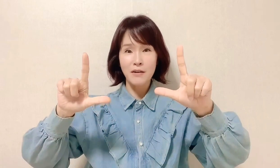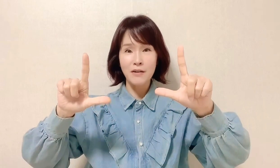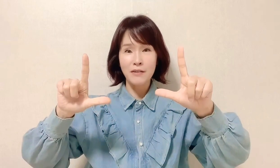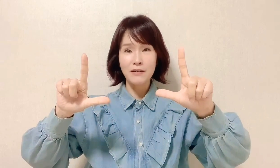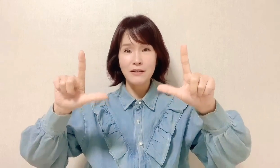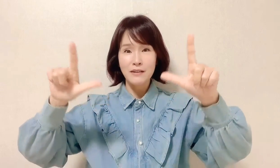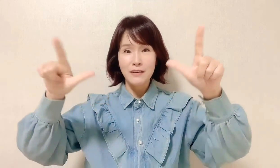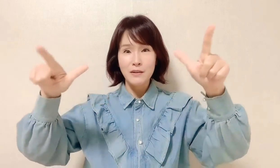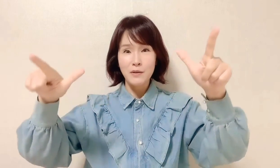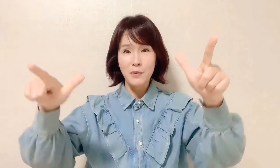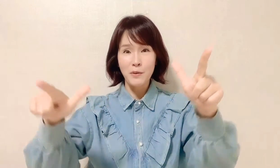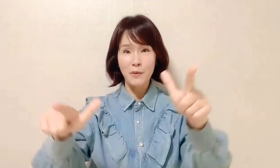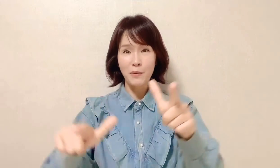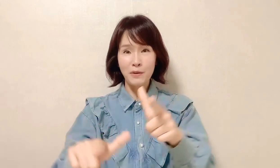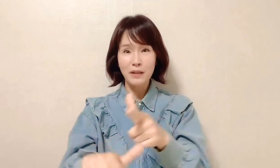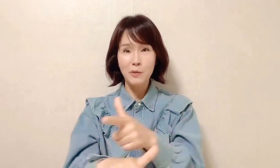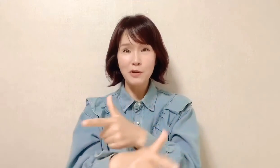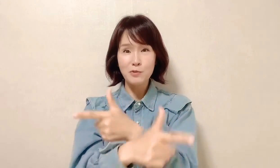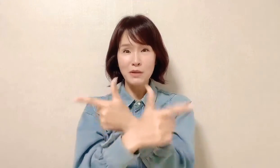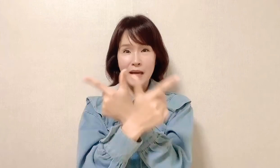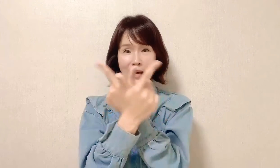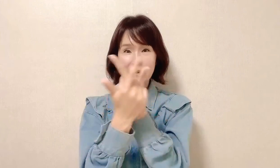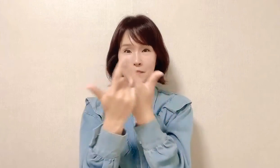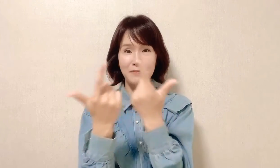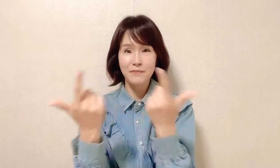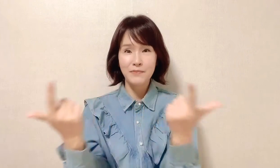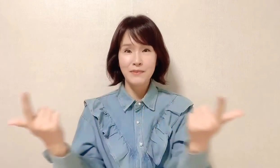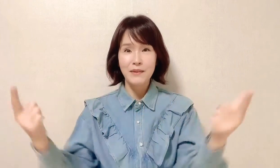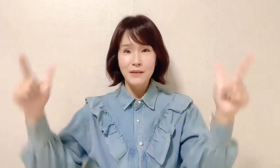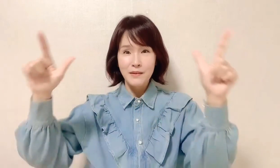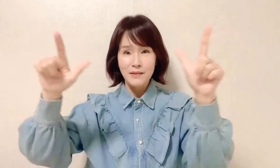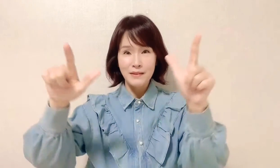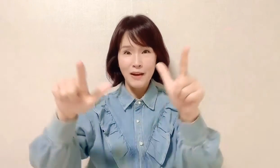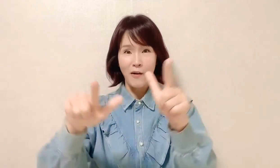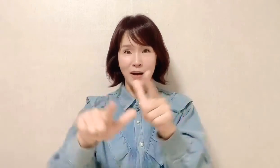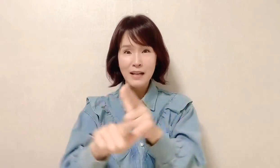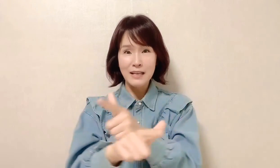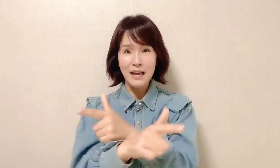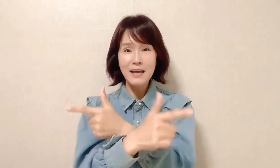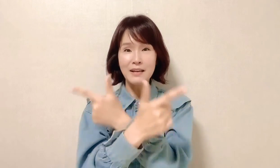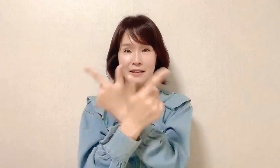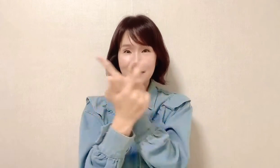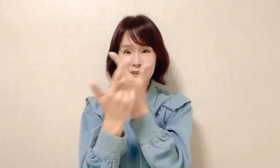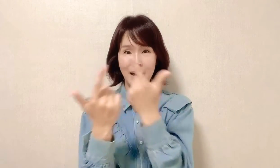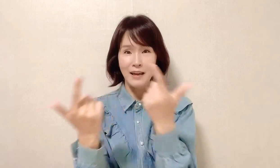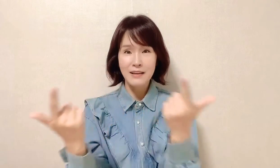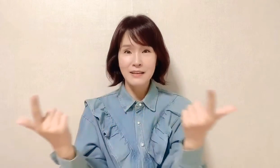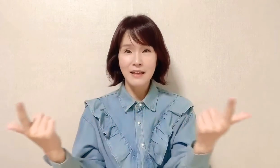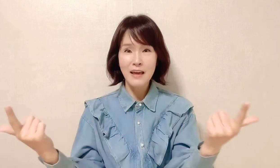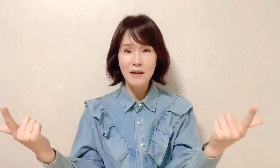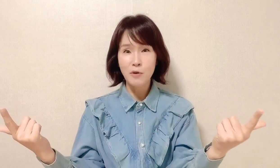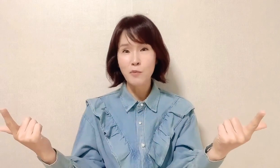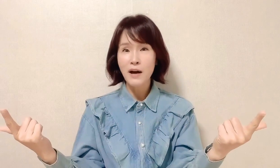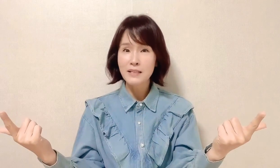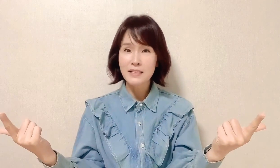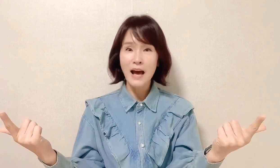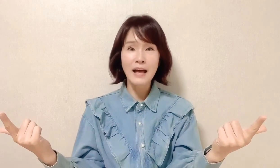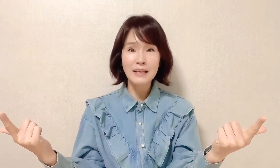하셔서 이렇게 돌려줍니다. 이렇게 엇갈리게. 네, 이게 뭐뭐하지